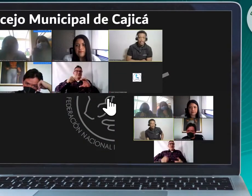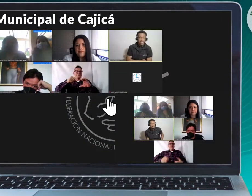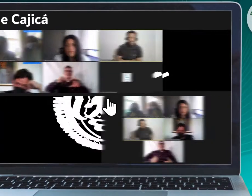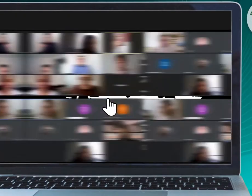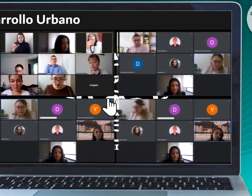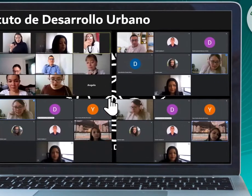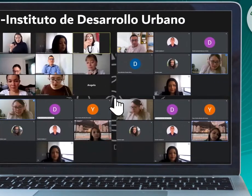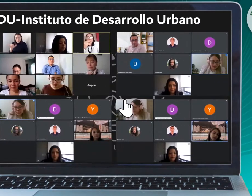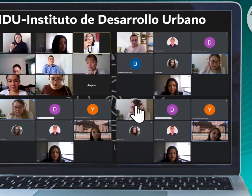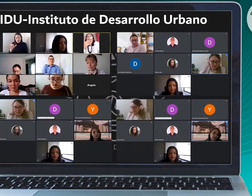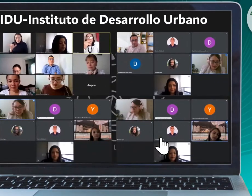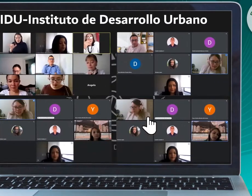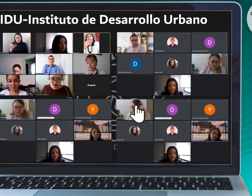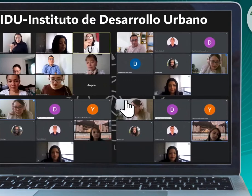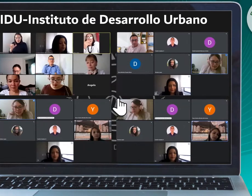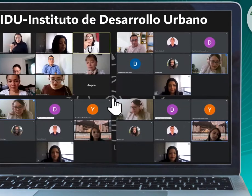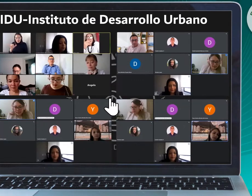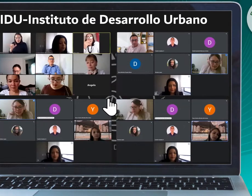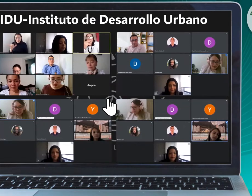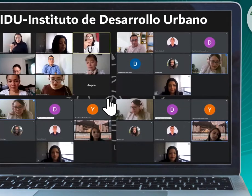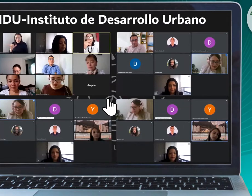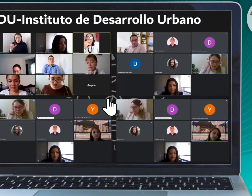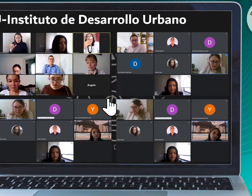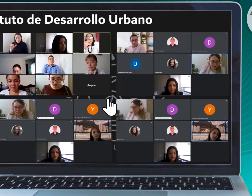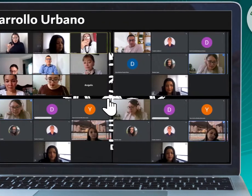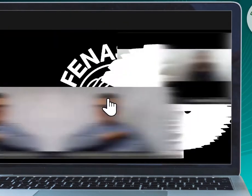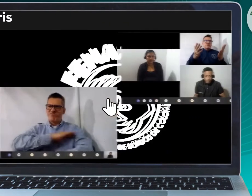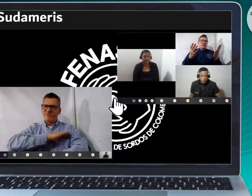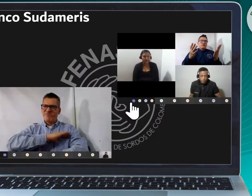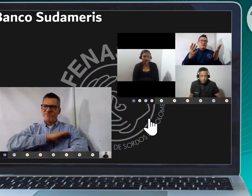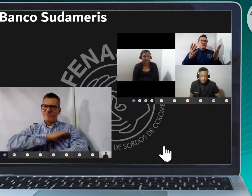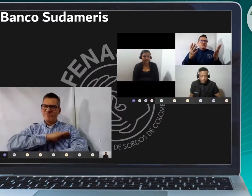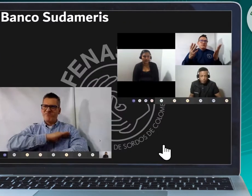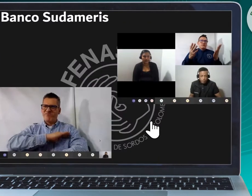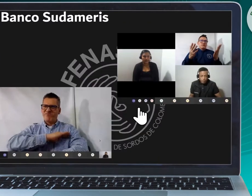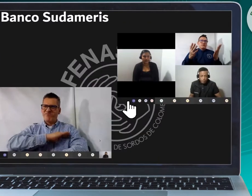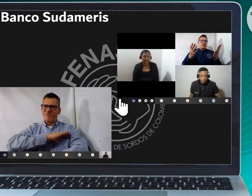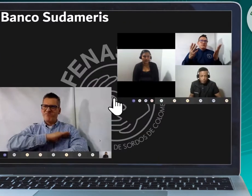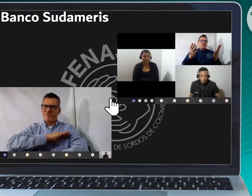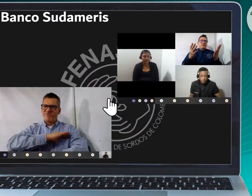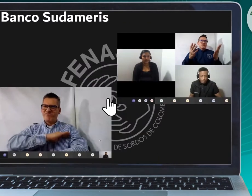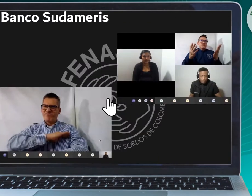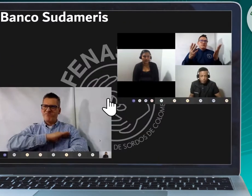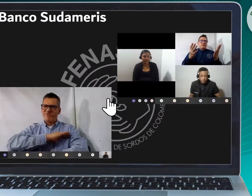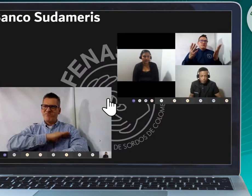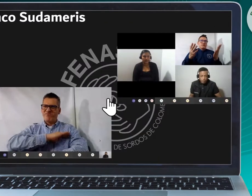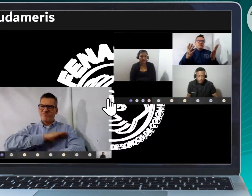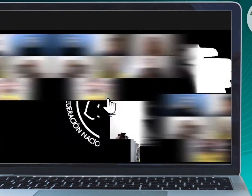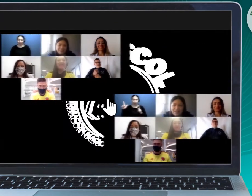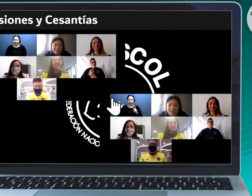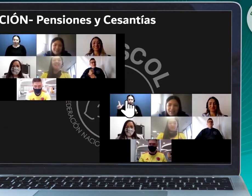Municipal de Cajicá, Instituto de Desarrollo Urbano, Banco Sudameris,